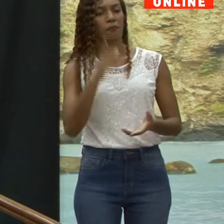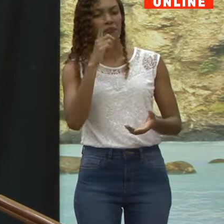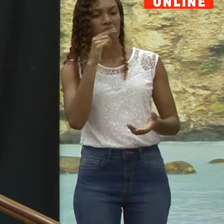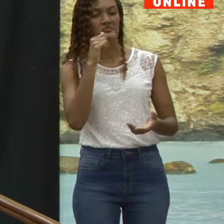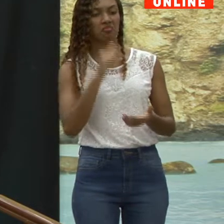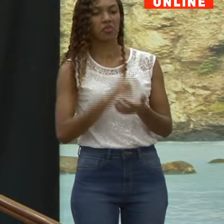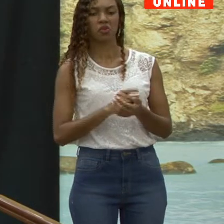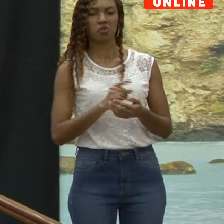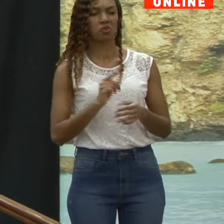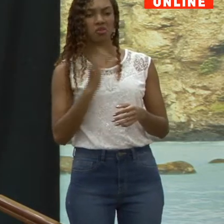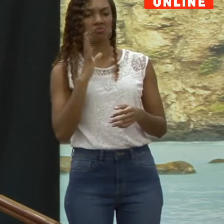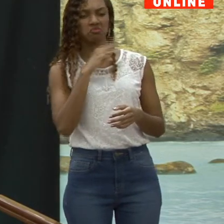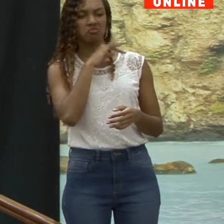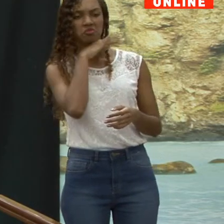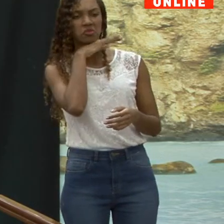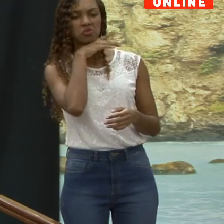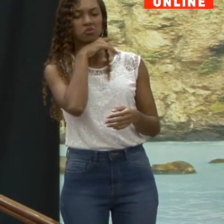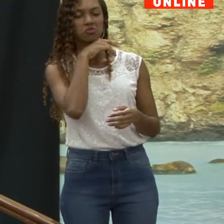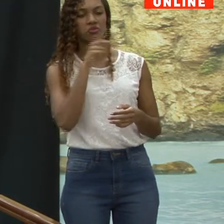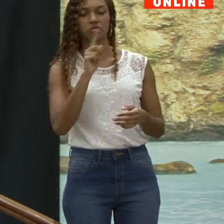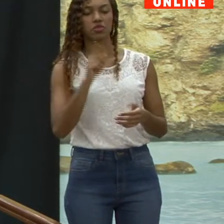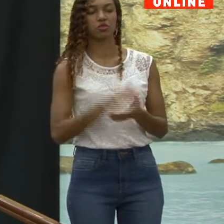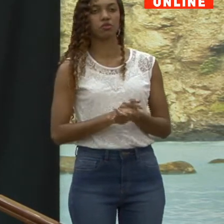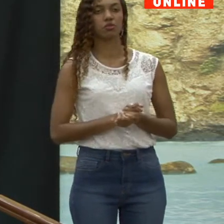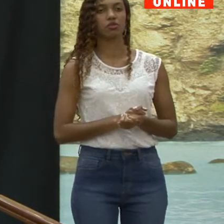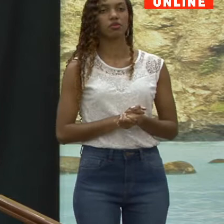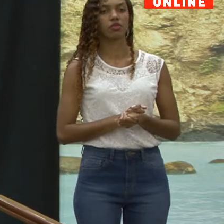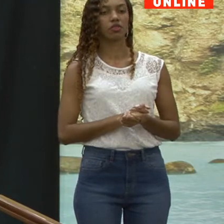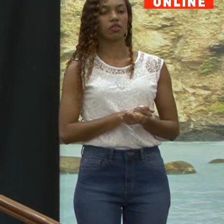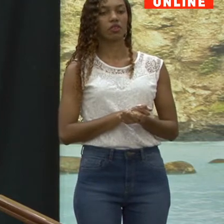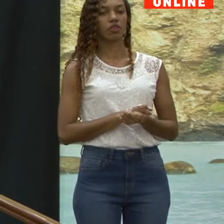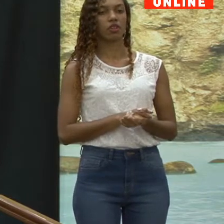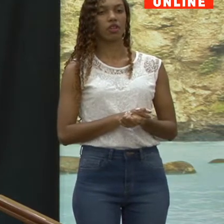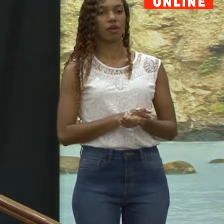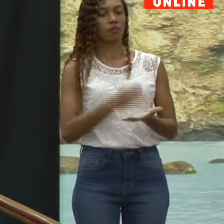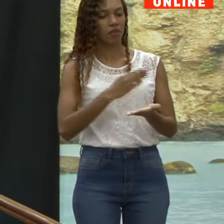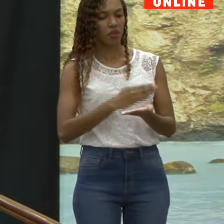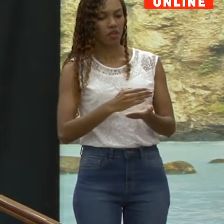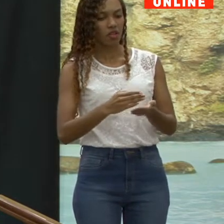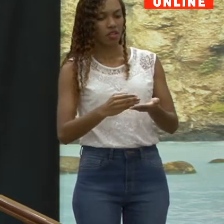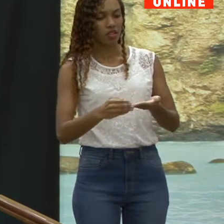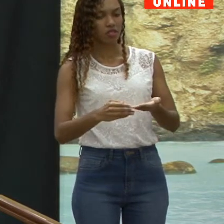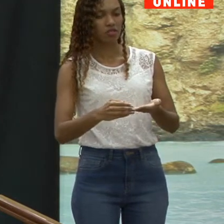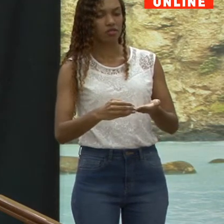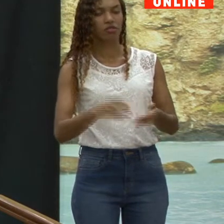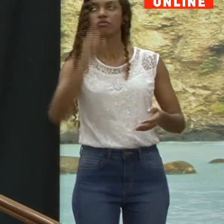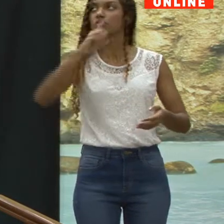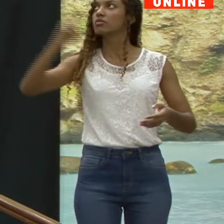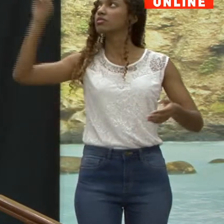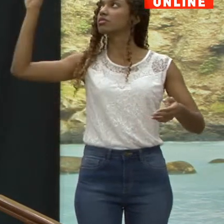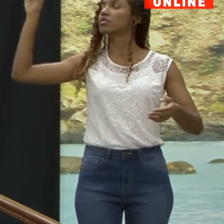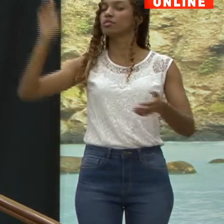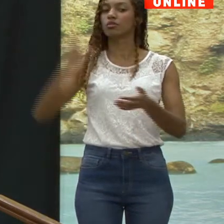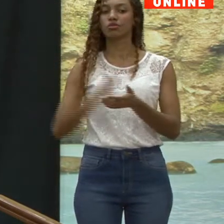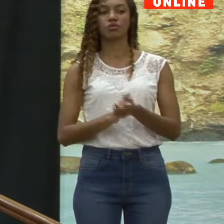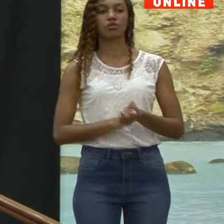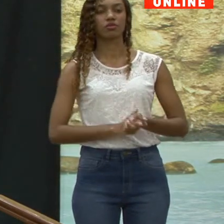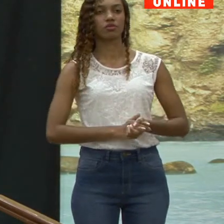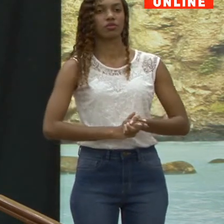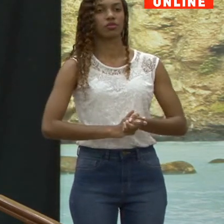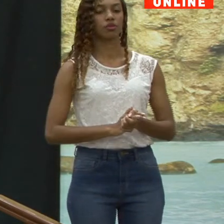a natureza de Deus é perfeita, a criação de Deus é perfeita. Mas quando acabar a água do intestino, onde vai